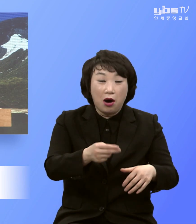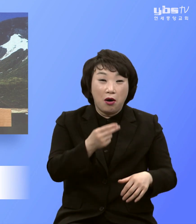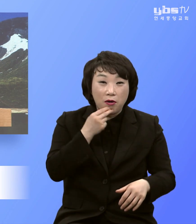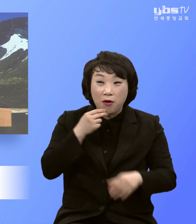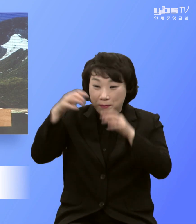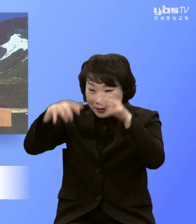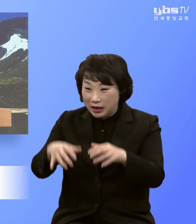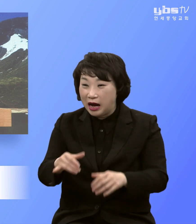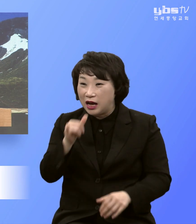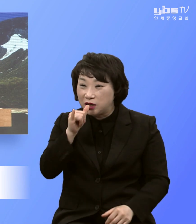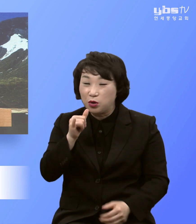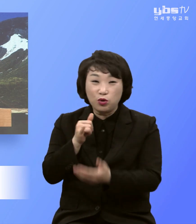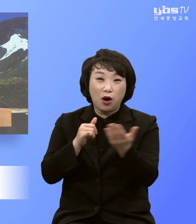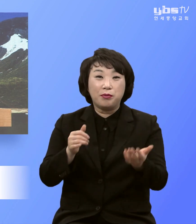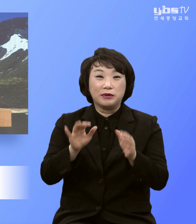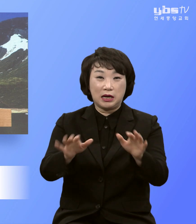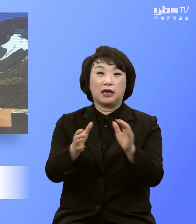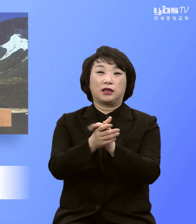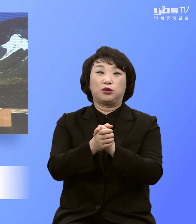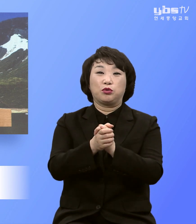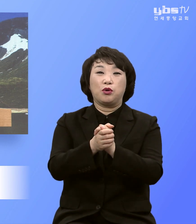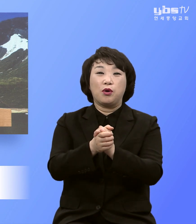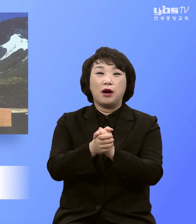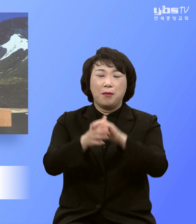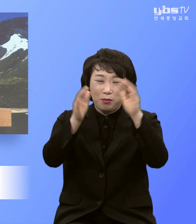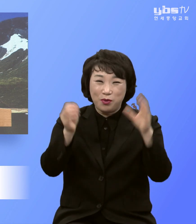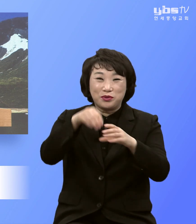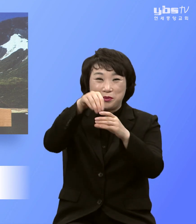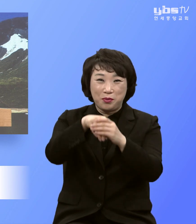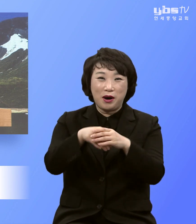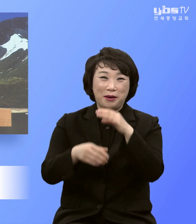여러분 자 기도 속에 있다는 사실.